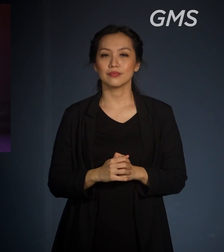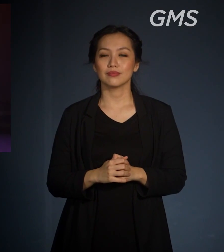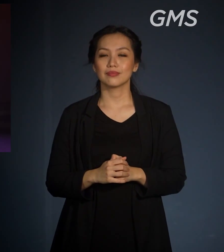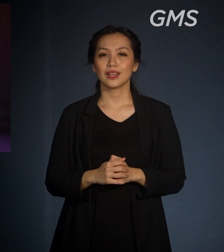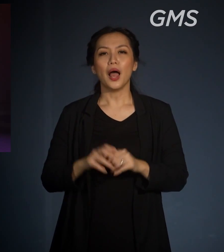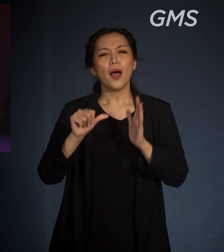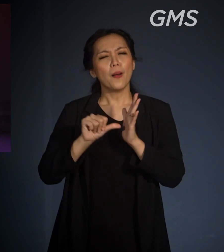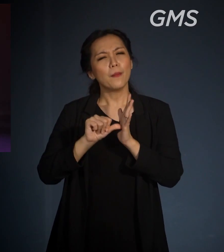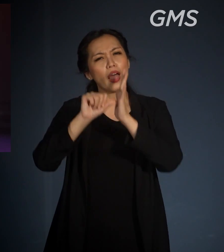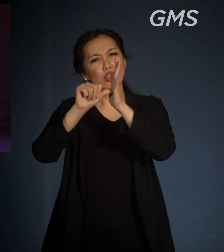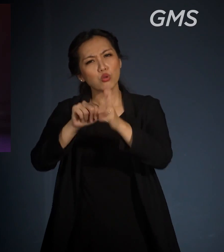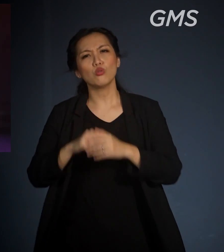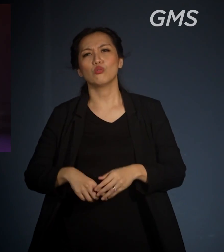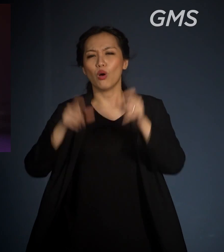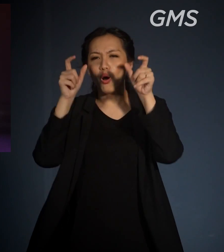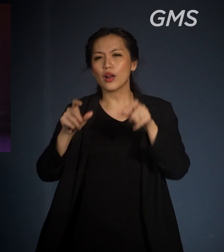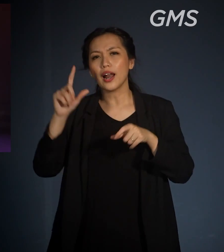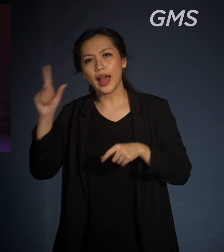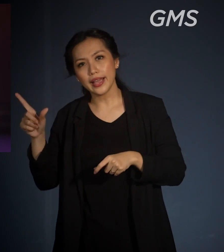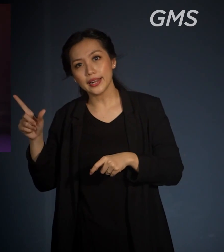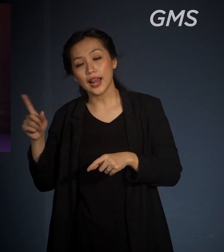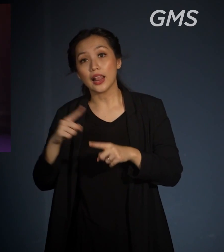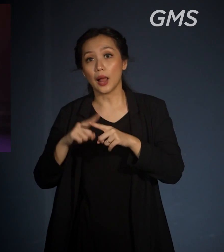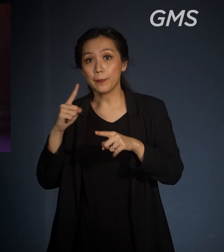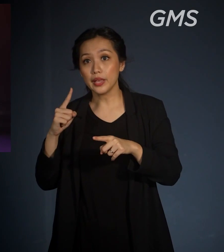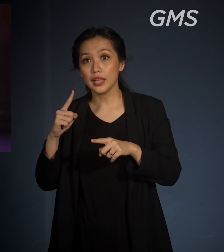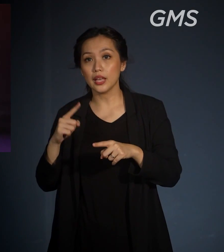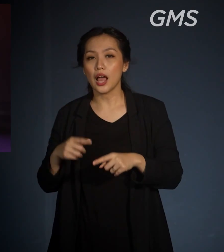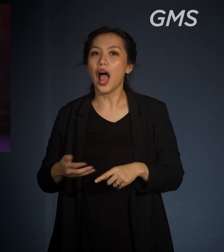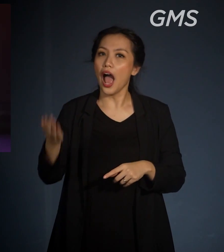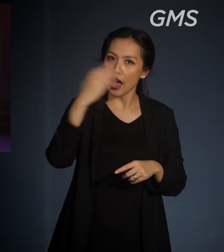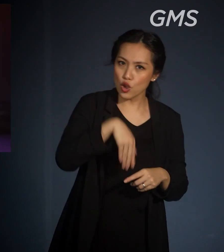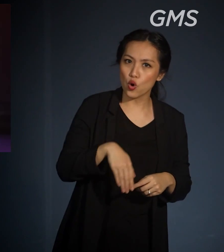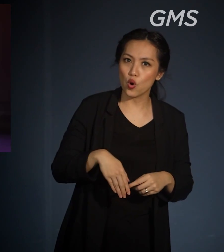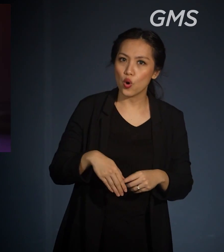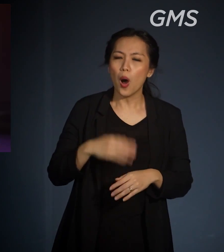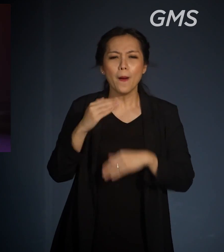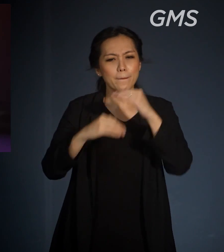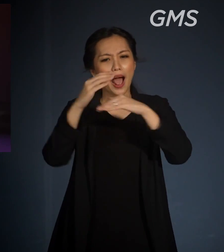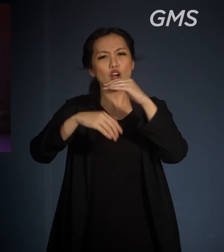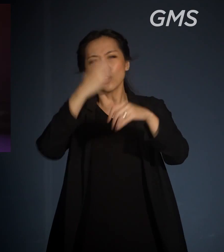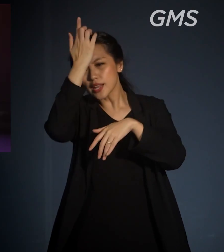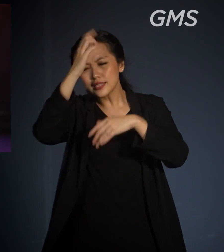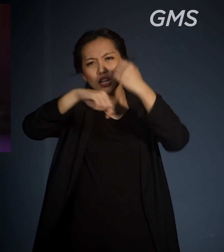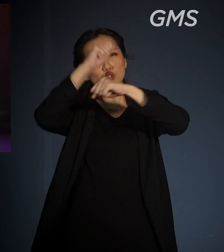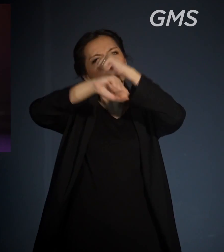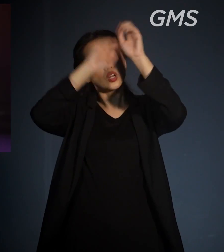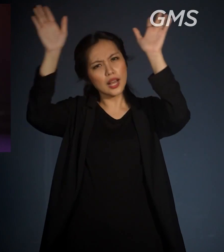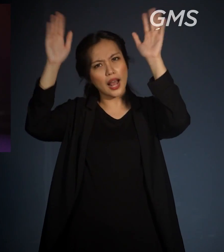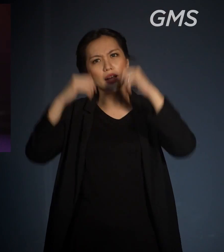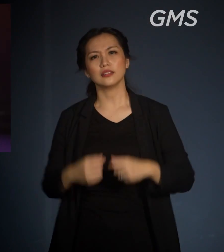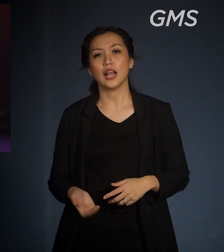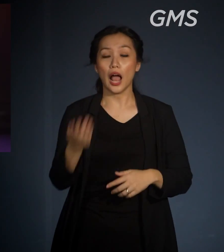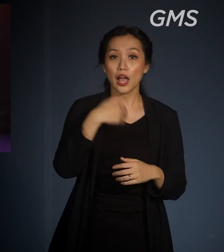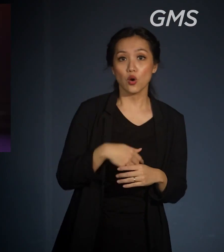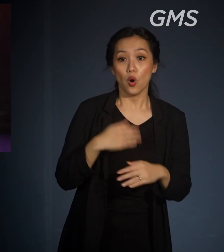lain. Tapi lebih dari itu, Tuhan ingin Anda bangun kerajaan sorga. Visi Gereja Mawar Sharon adalah kita ingin mendirikan